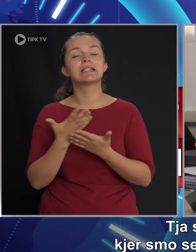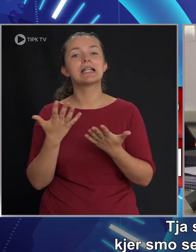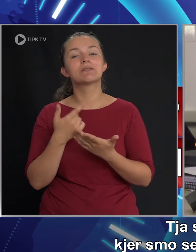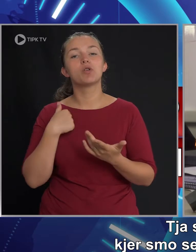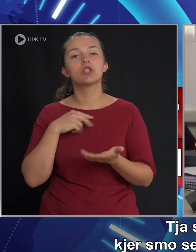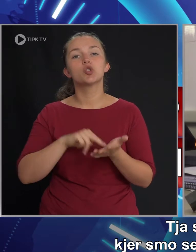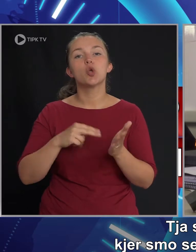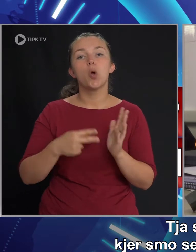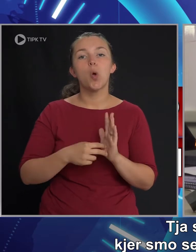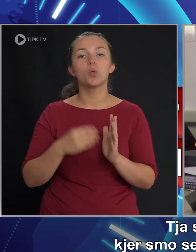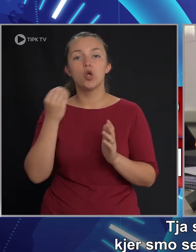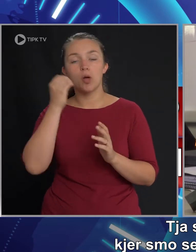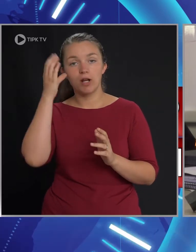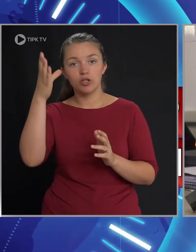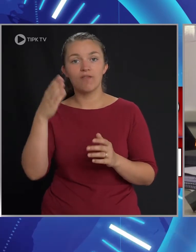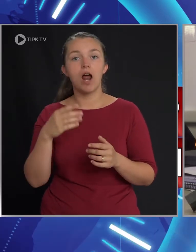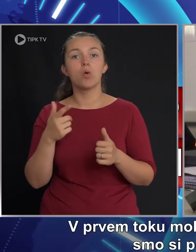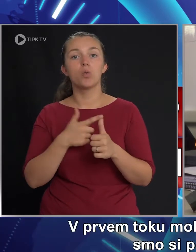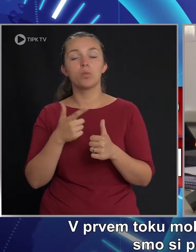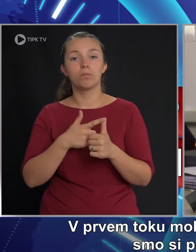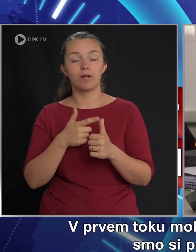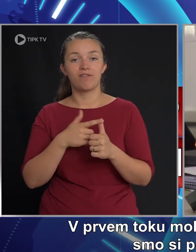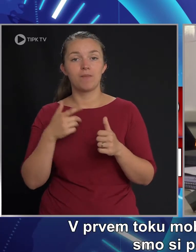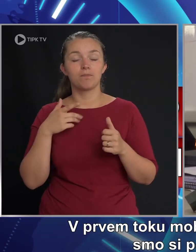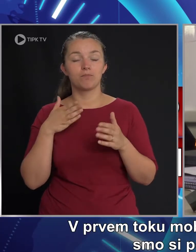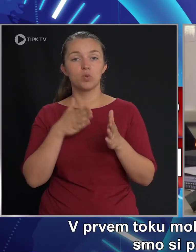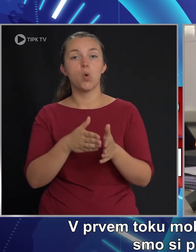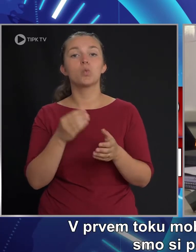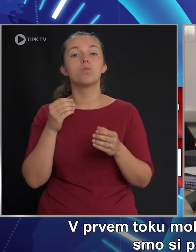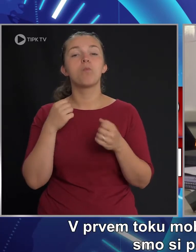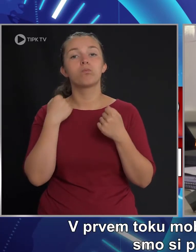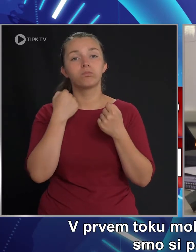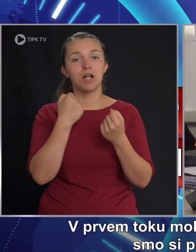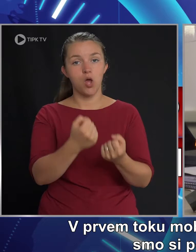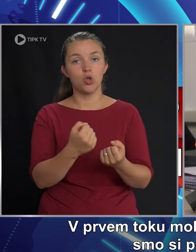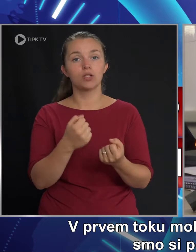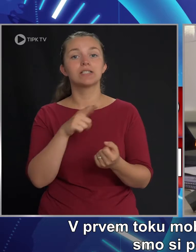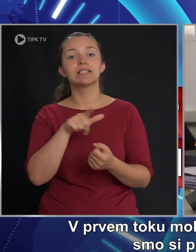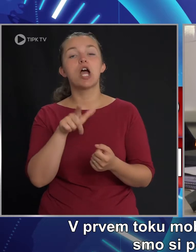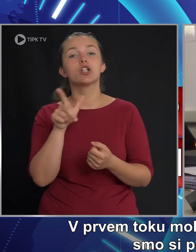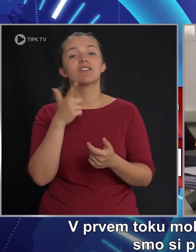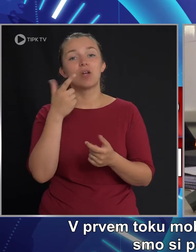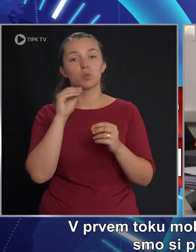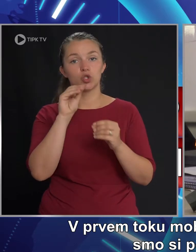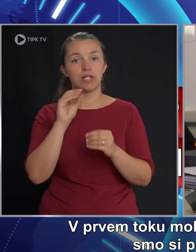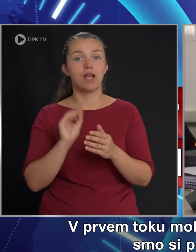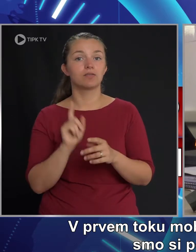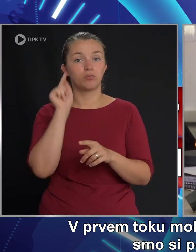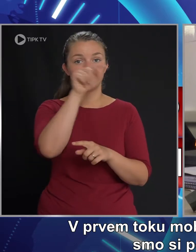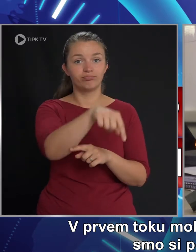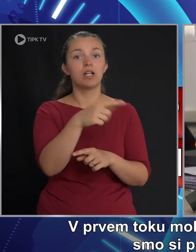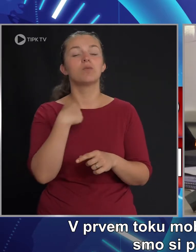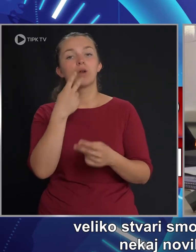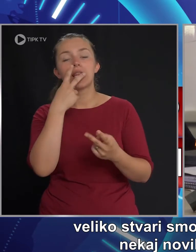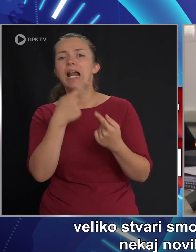se strokovno izobraževali. V prvem toku mobilnosti sva učili dve učiteljici, smo si